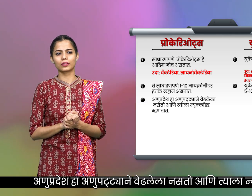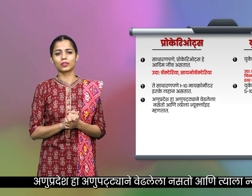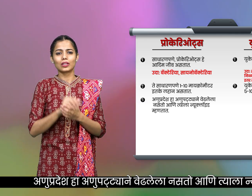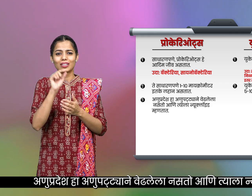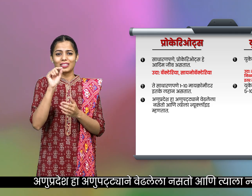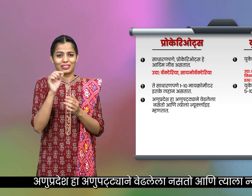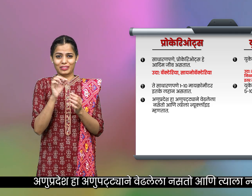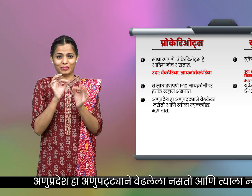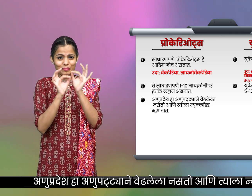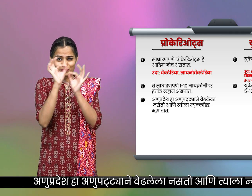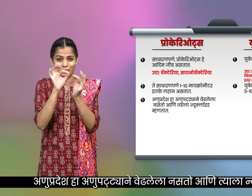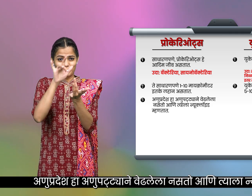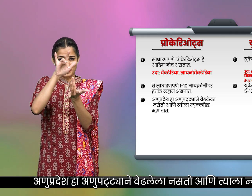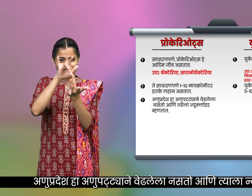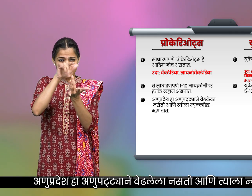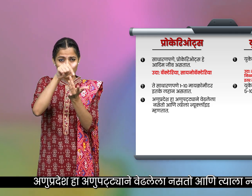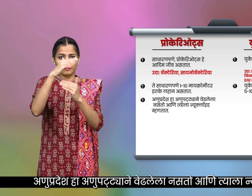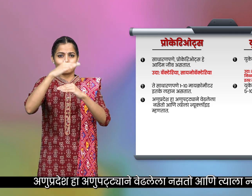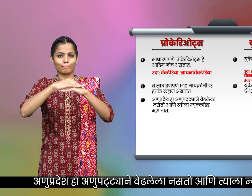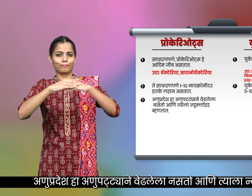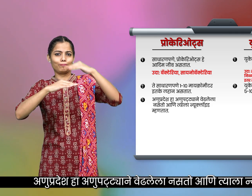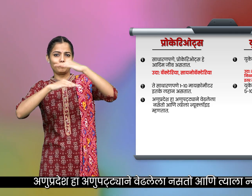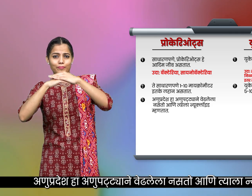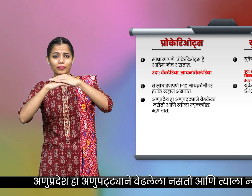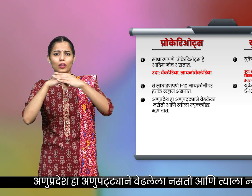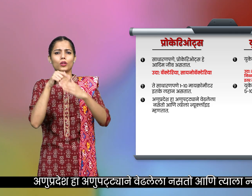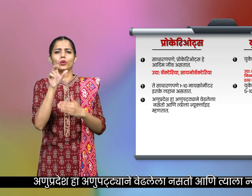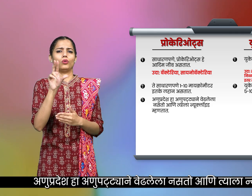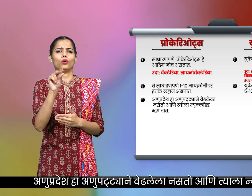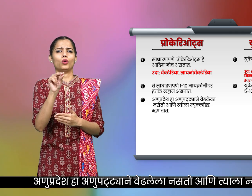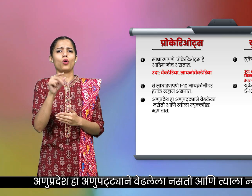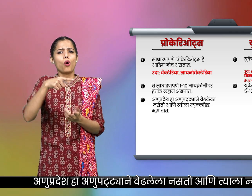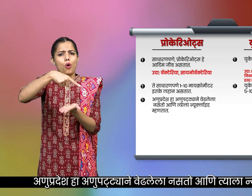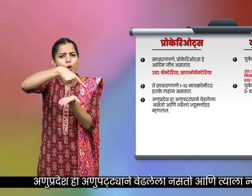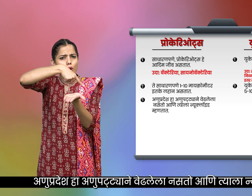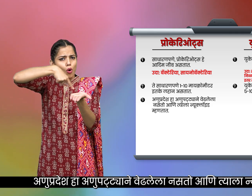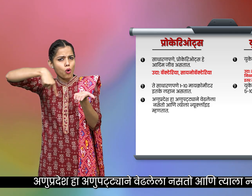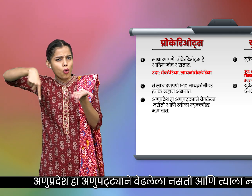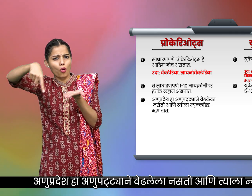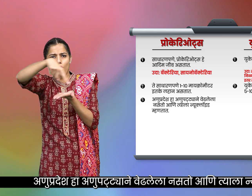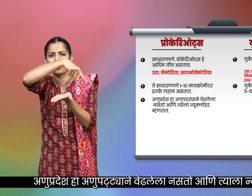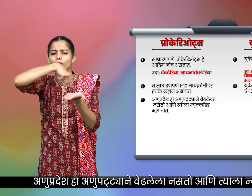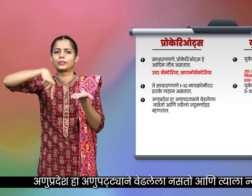अणुप्रदेश हा अणुपट्ट्याने वेढलेला नसतो आणि त्याला न्यूक्लियॉइड म्हणतात.